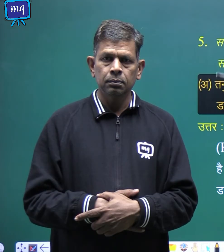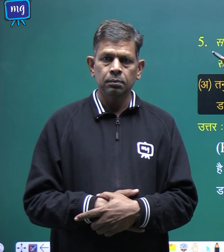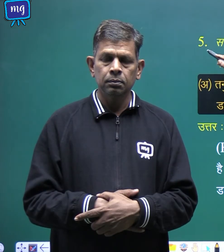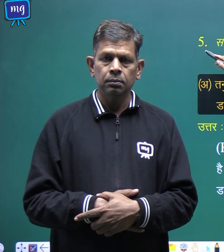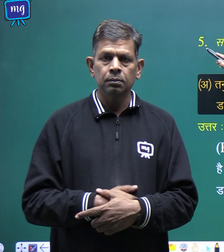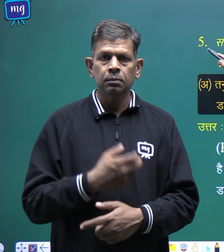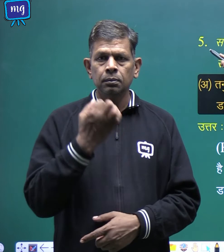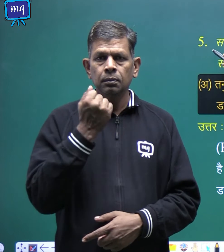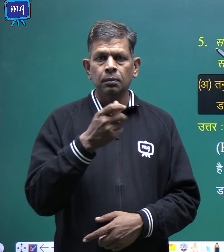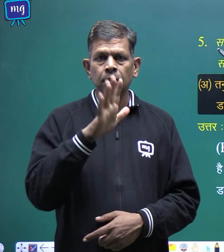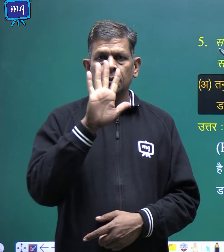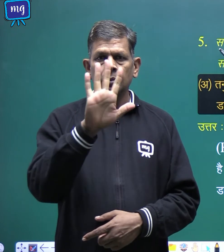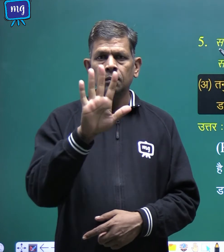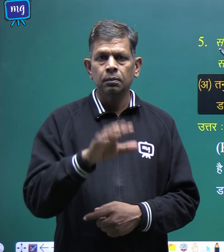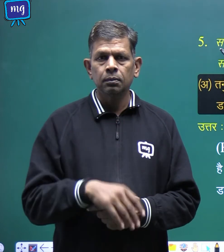नंबर 5,